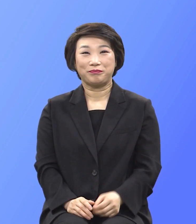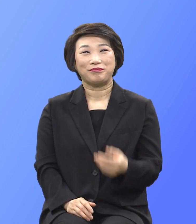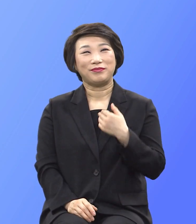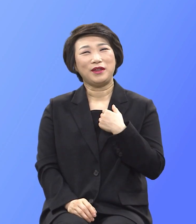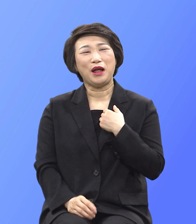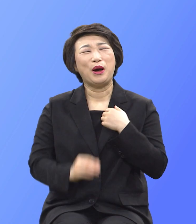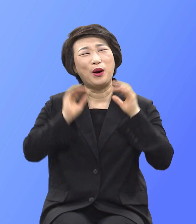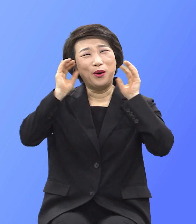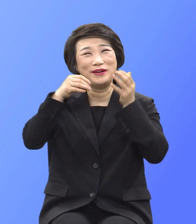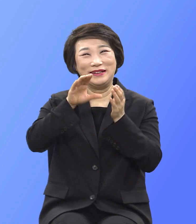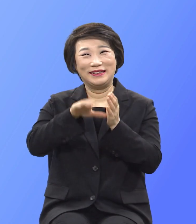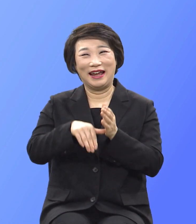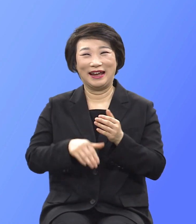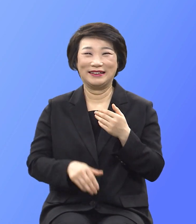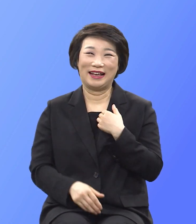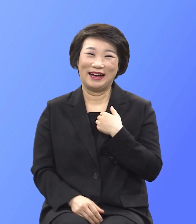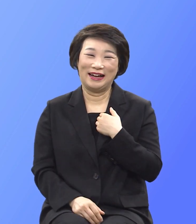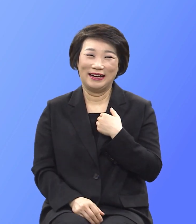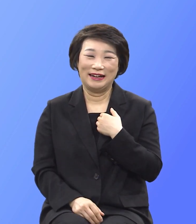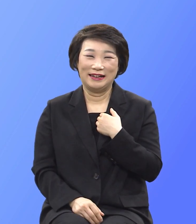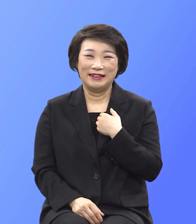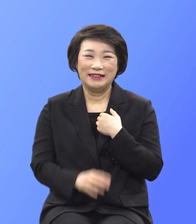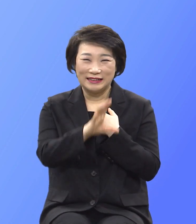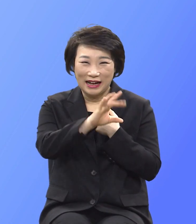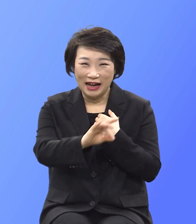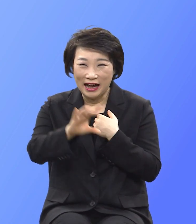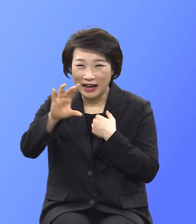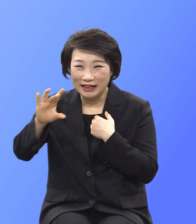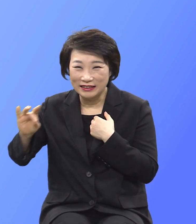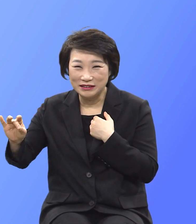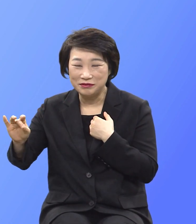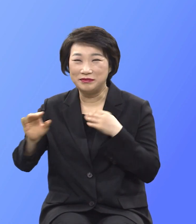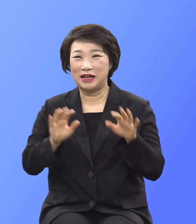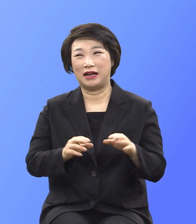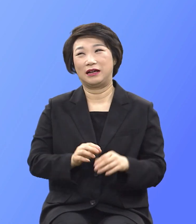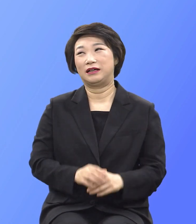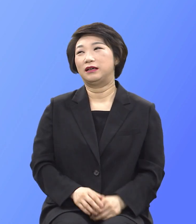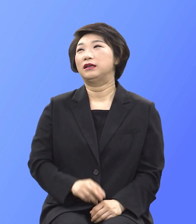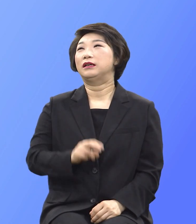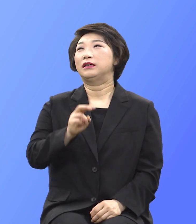저는 어렸을 때 이제 가끔 핍박이